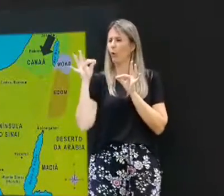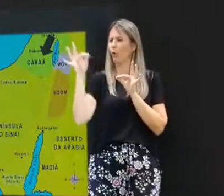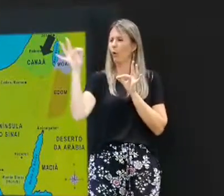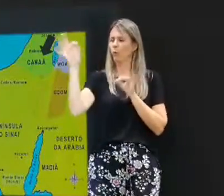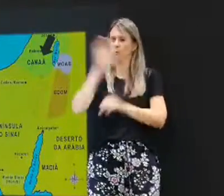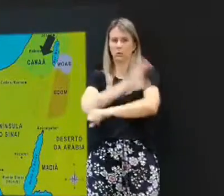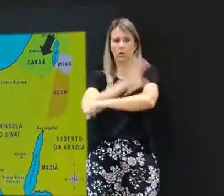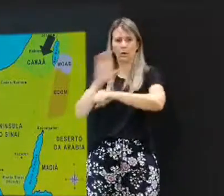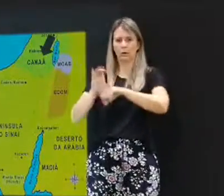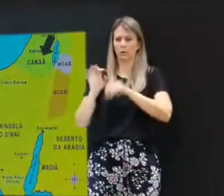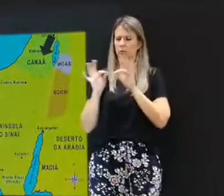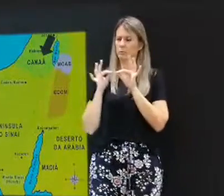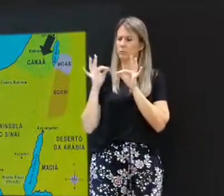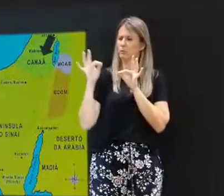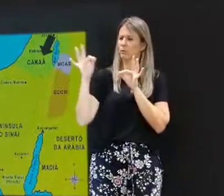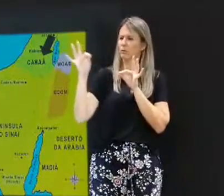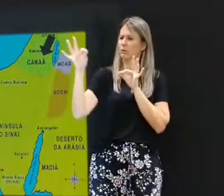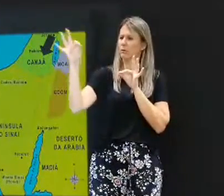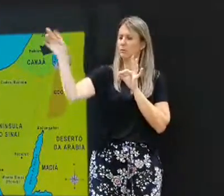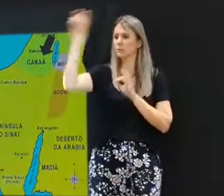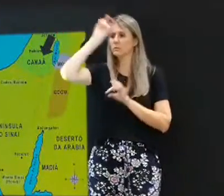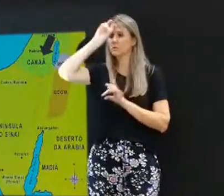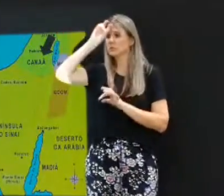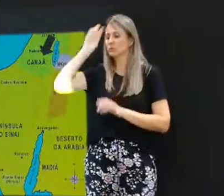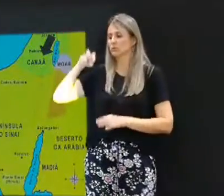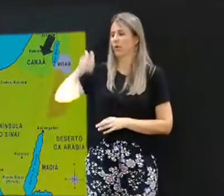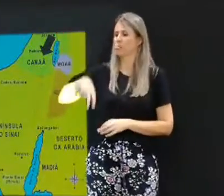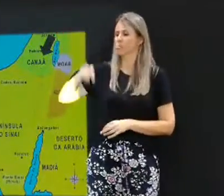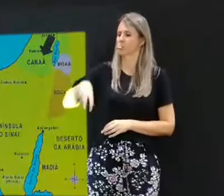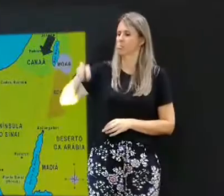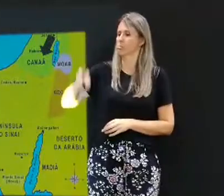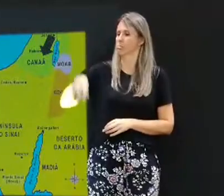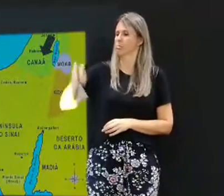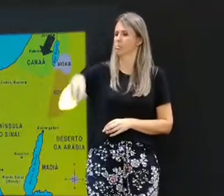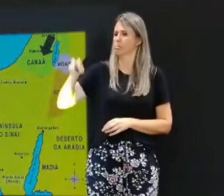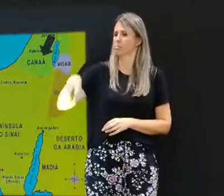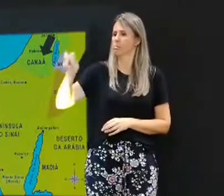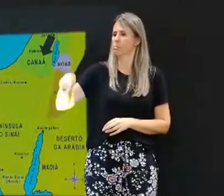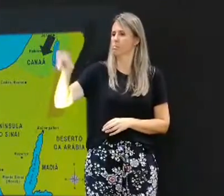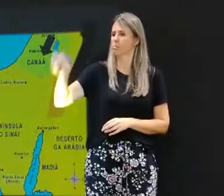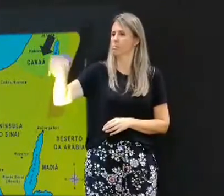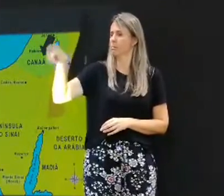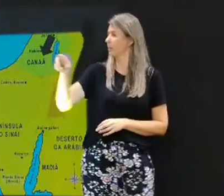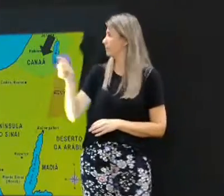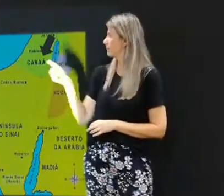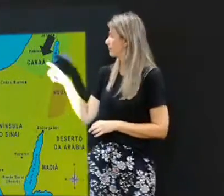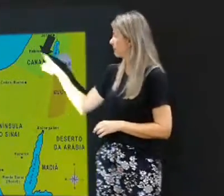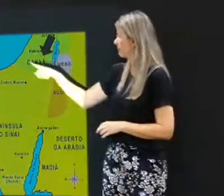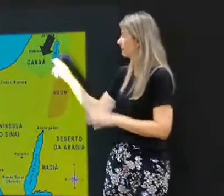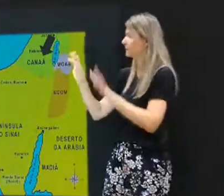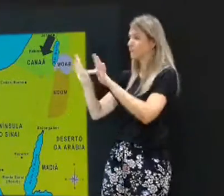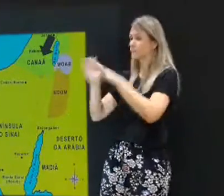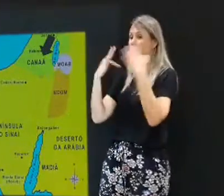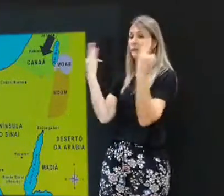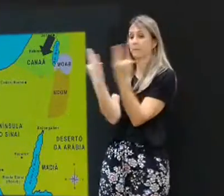Era muito longe a cidade de Canaã, era muito longe do Egito. E José caminhou tudo